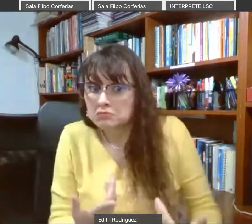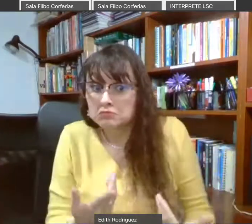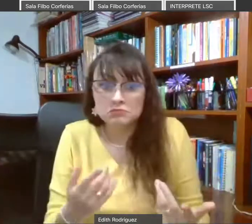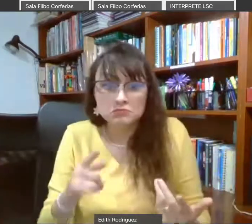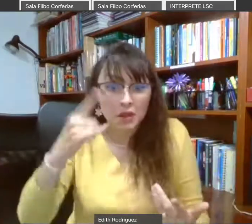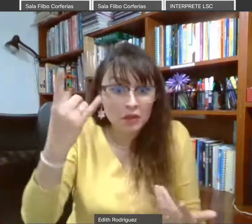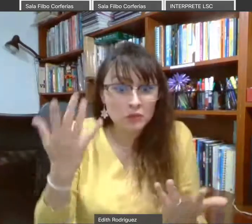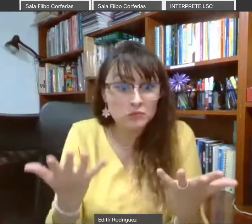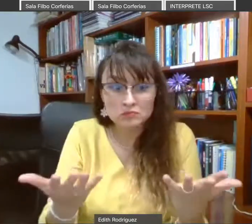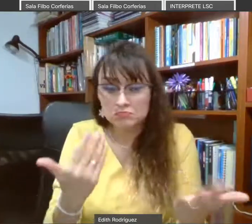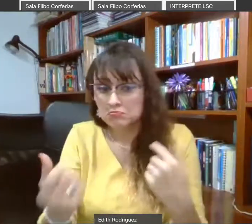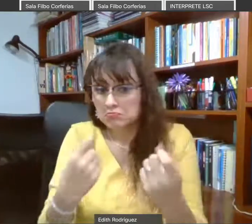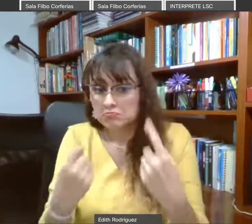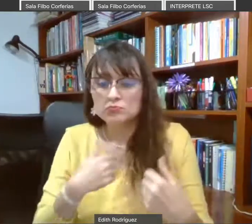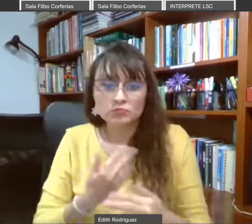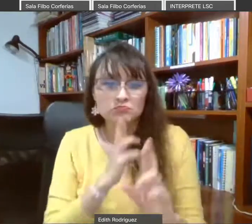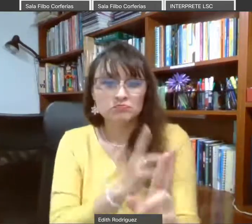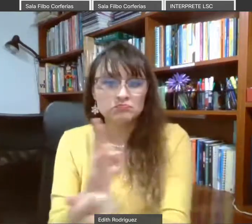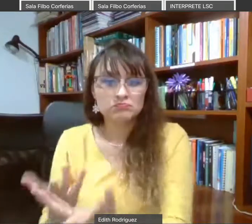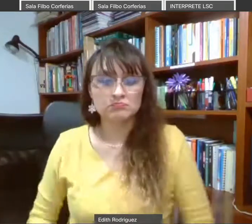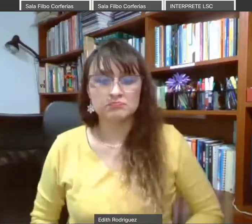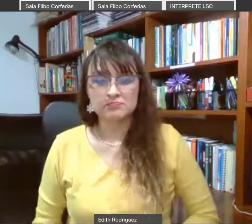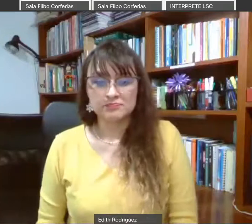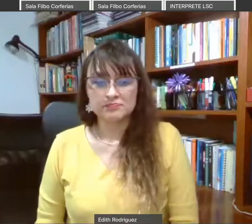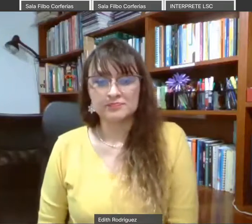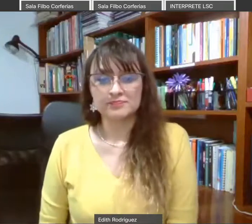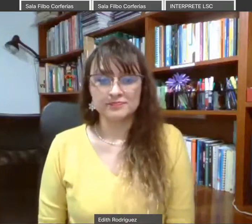Bueno, ahora no sé si de pronto tienen alguna pregunta